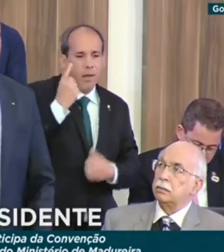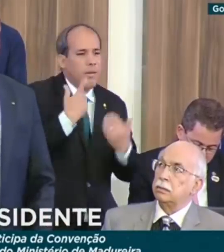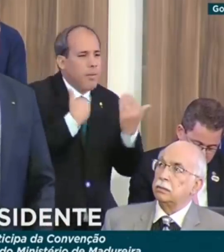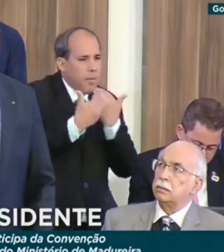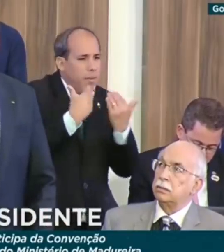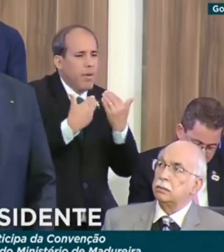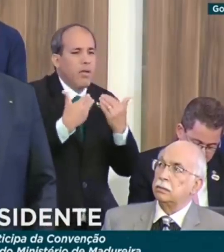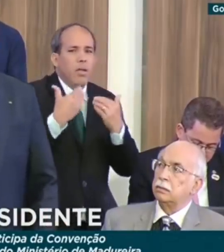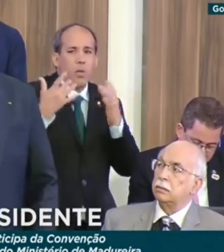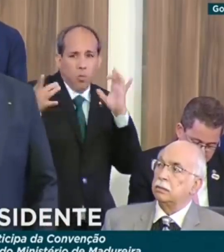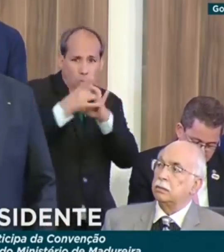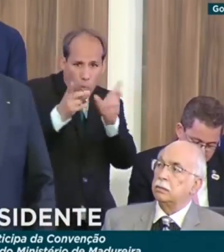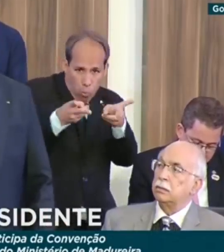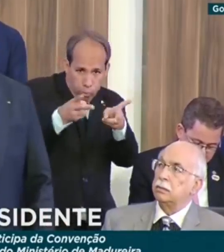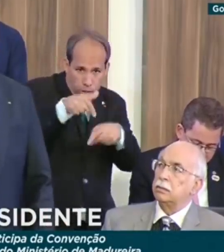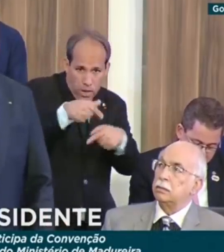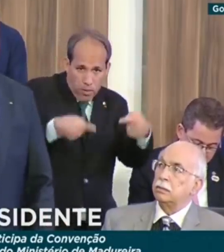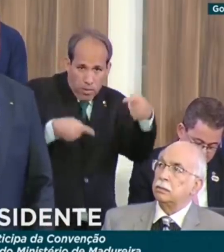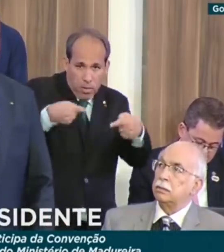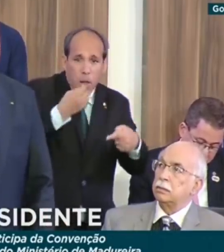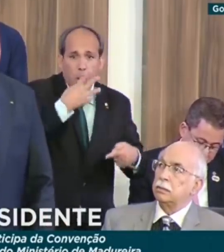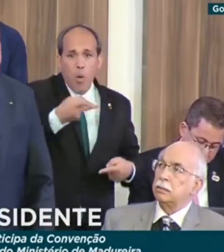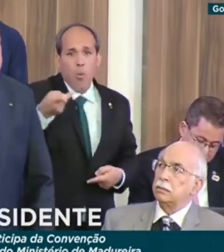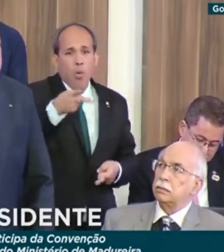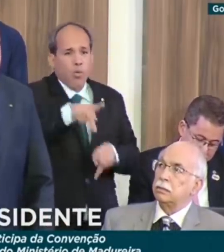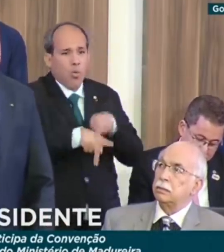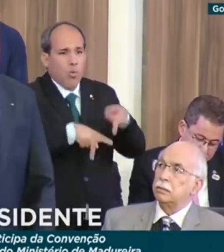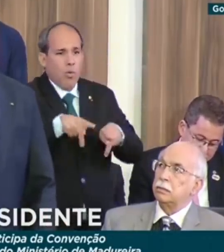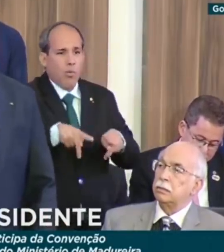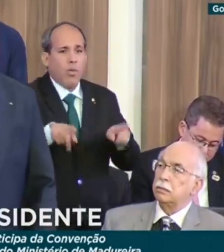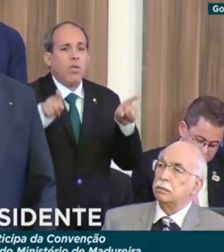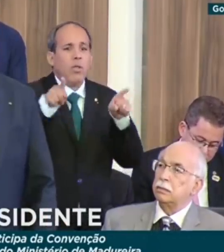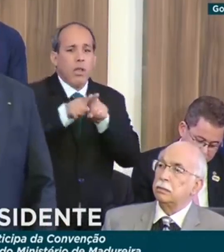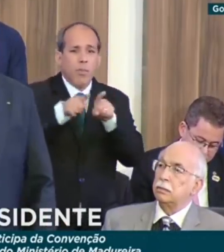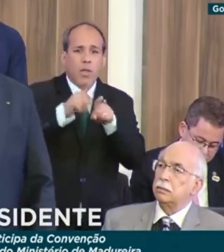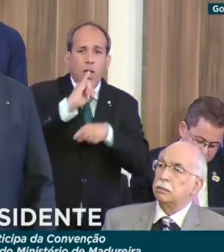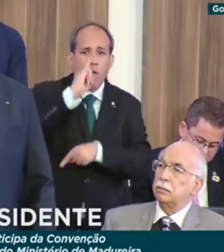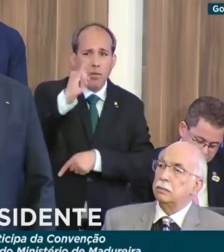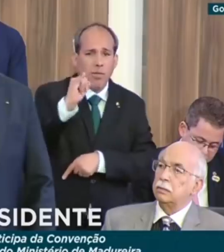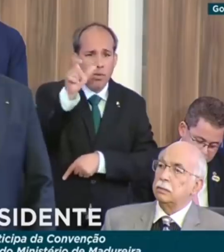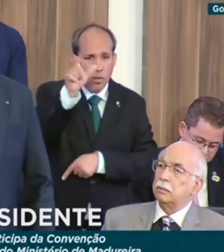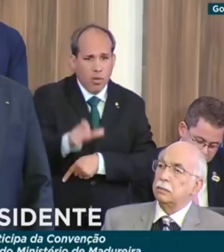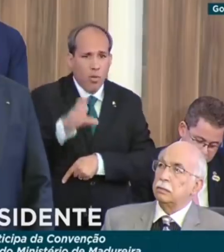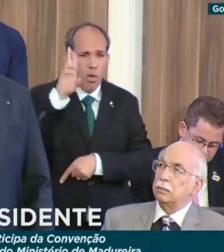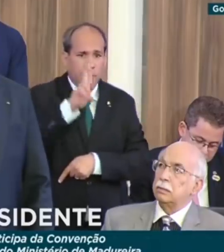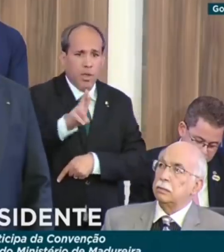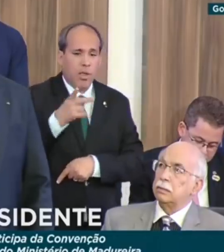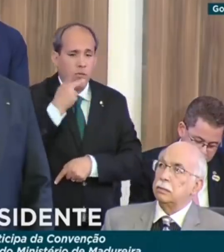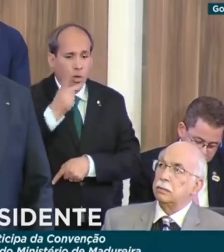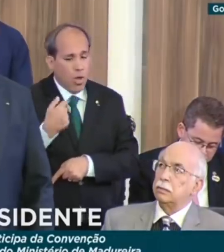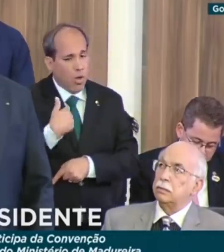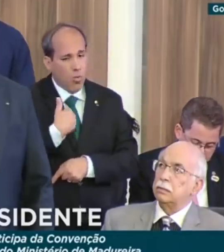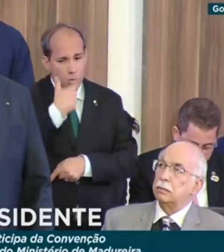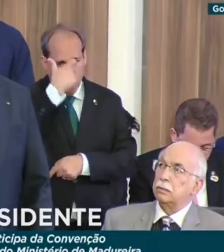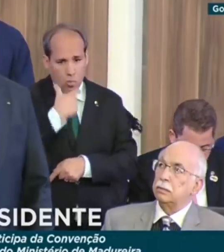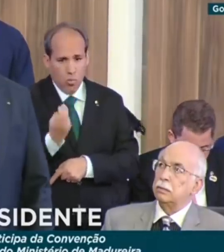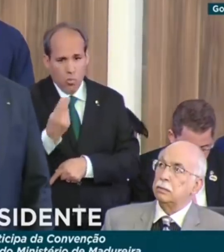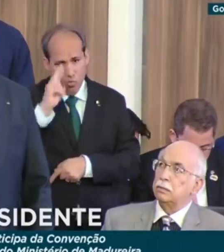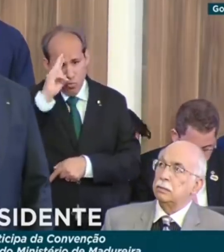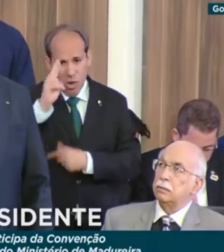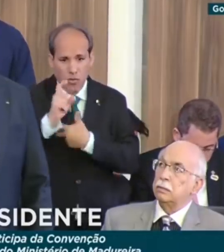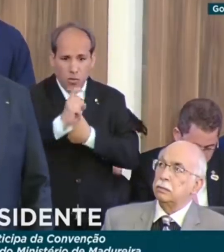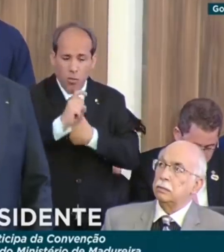política, é para o bem dos nossos povos. Disse-lhe mais: eu sou um chefe de Estado, com toda a